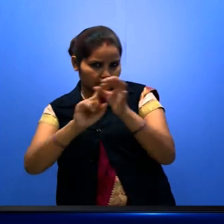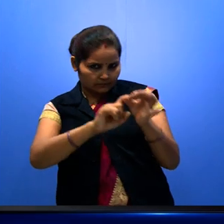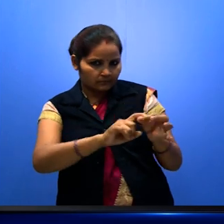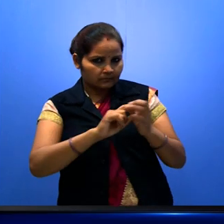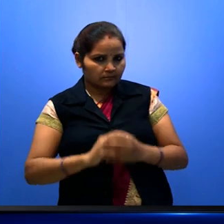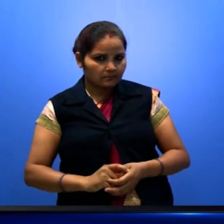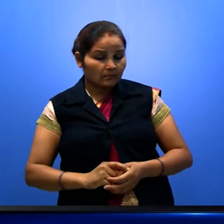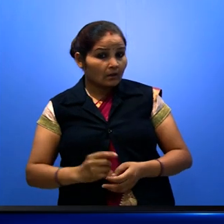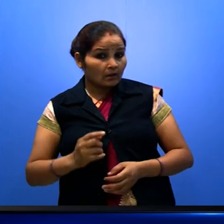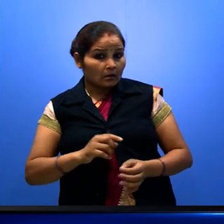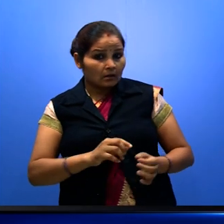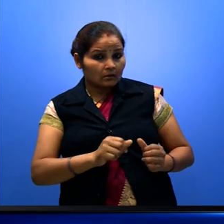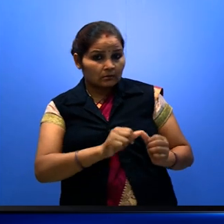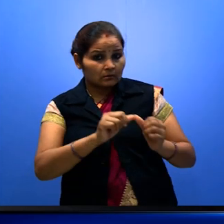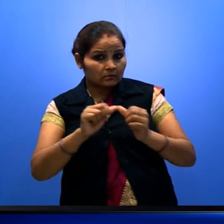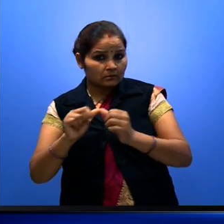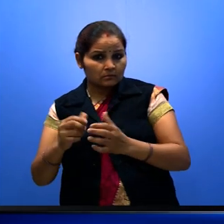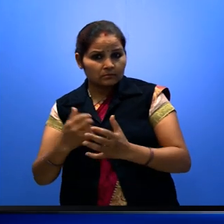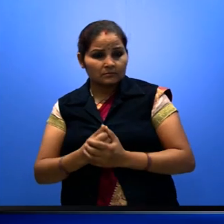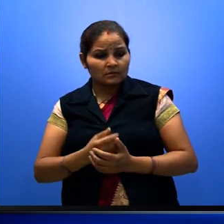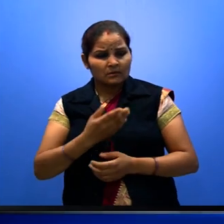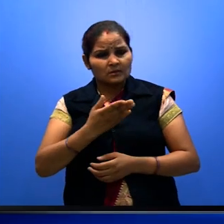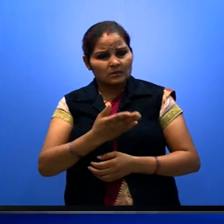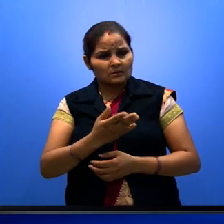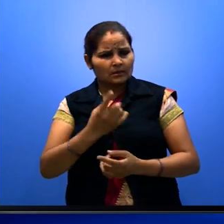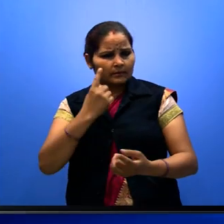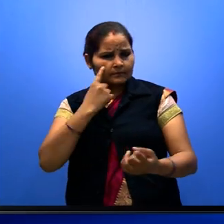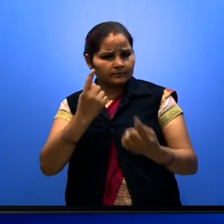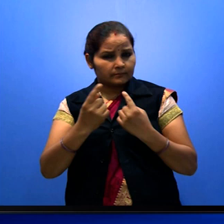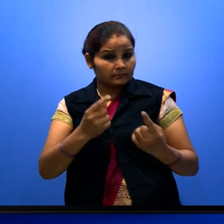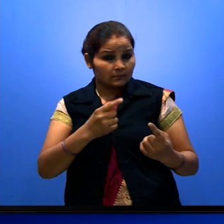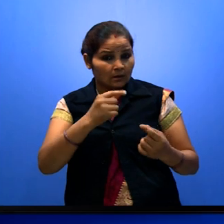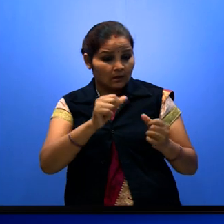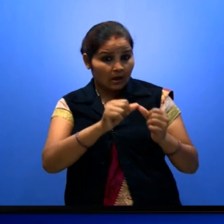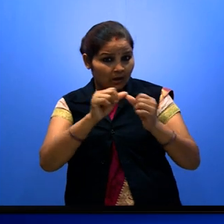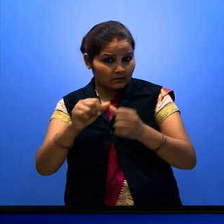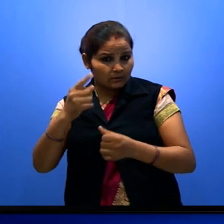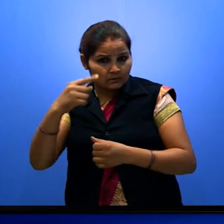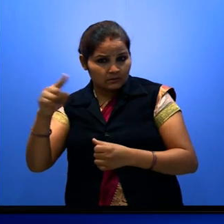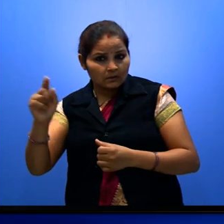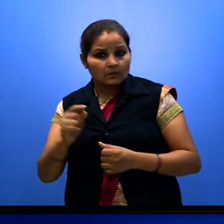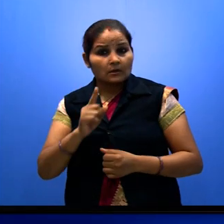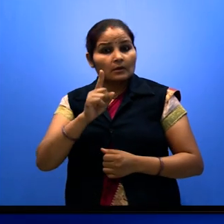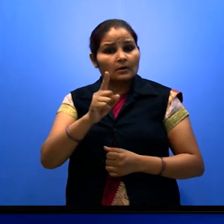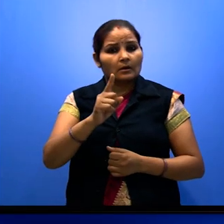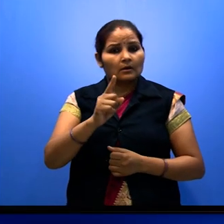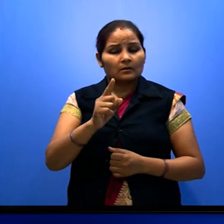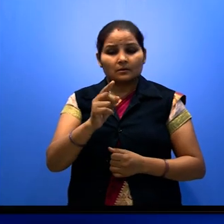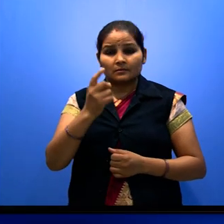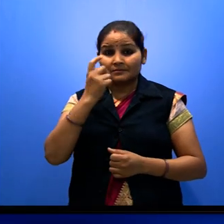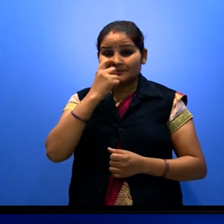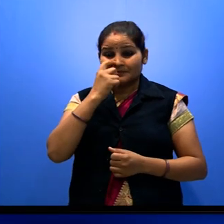किया, तो गुरु ने कहा कि इसका सही जवाब आपको एक